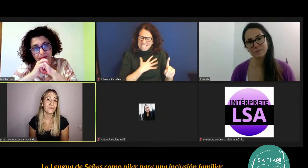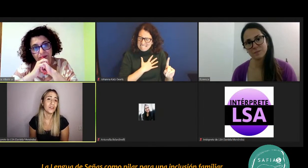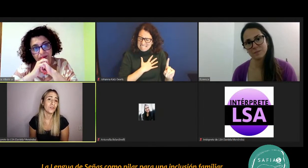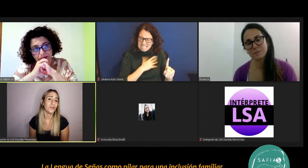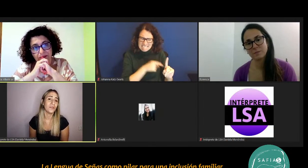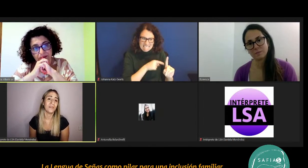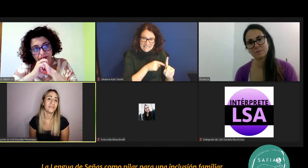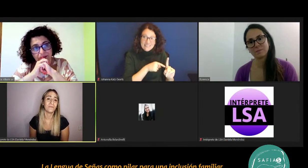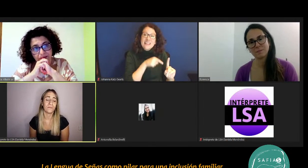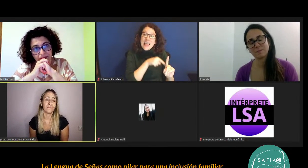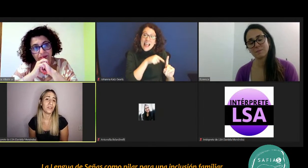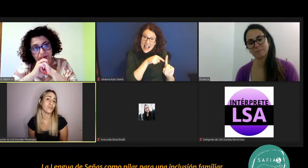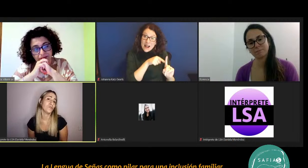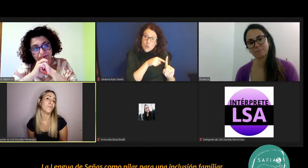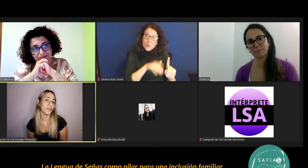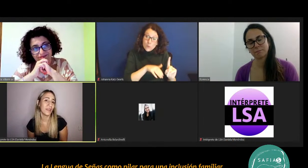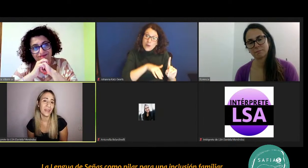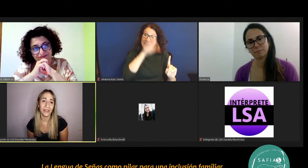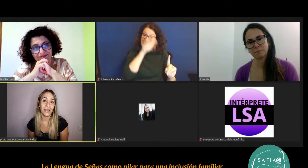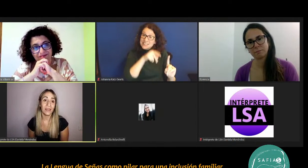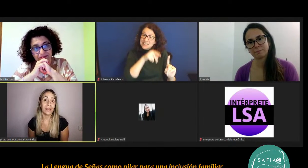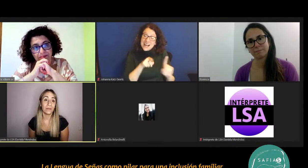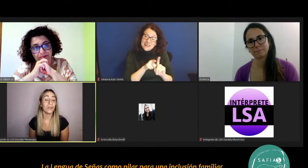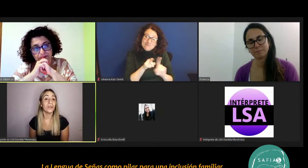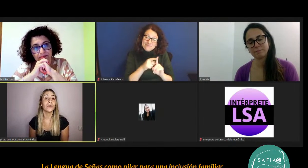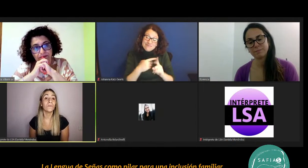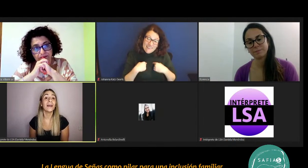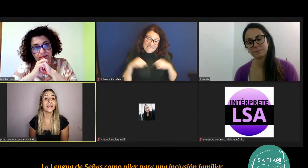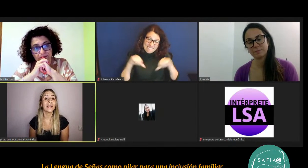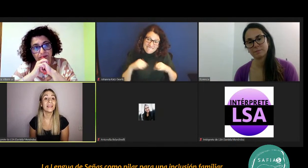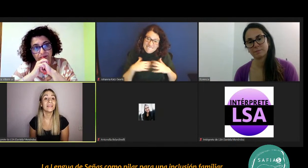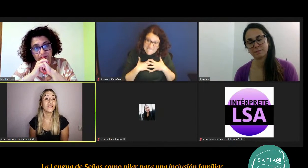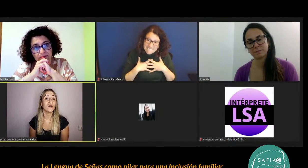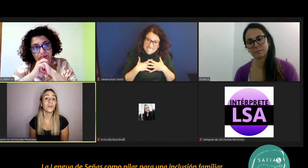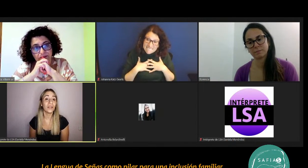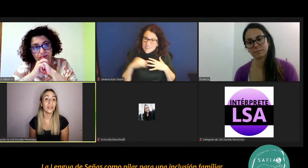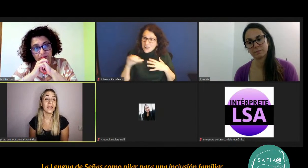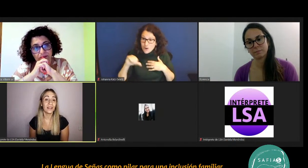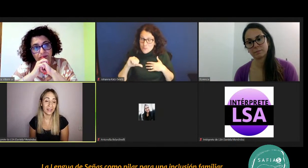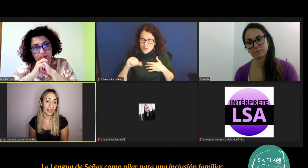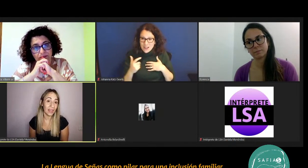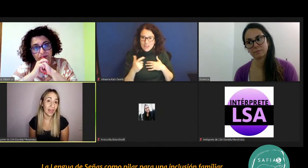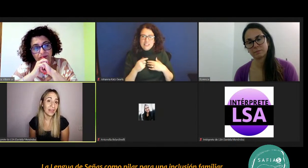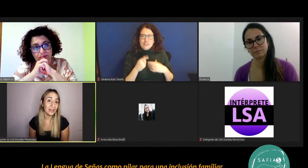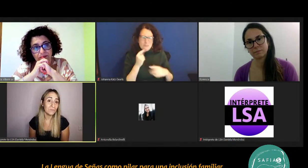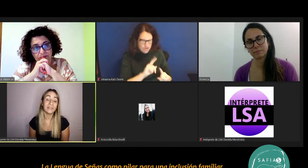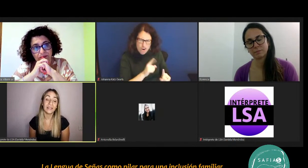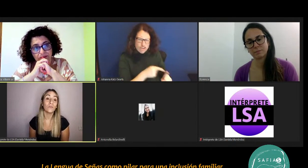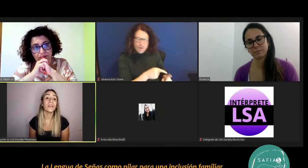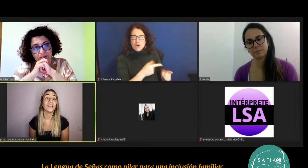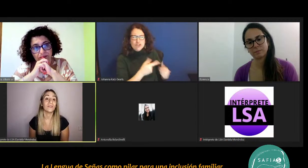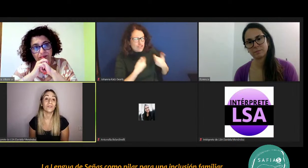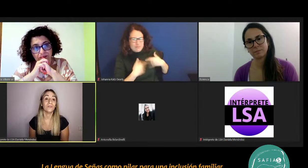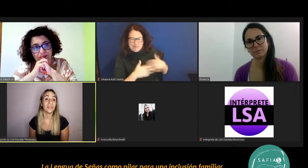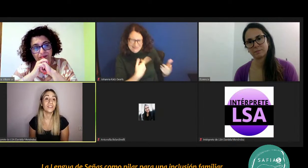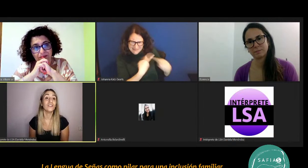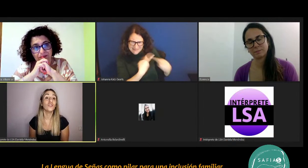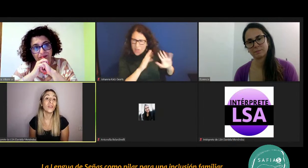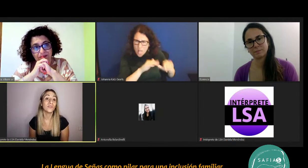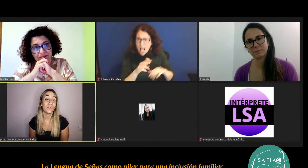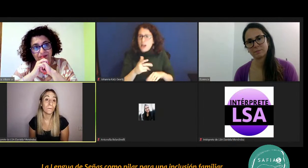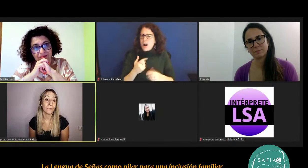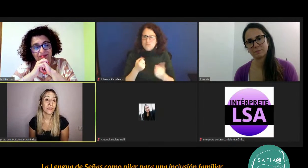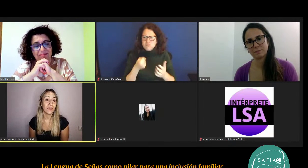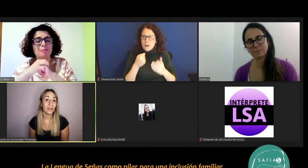él, y pensar que mi hijo no va a poder, bueno, eso va a hacer que este chico crezca pensando eso,